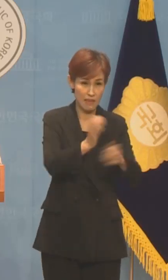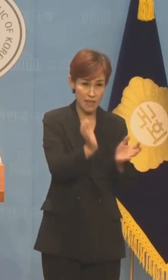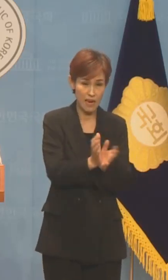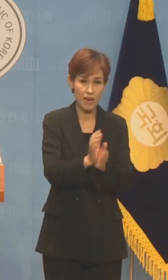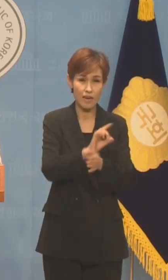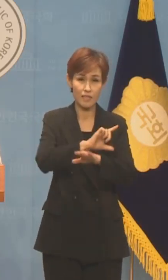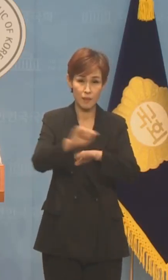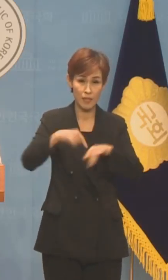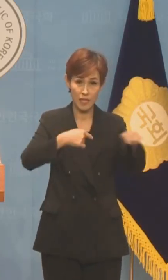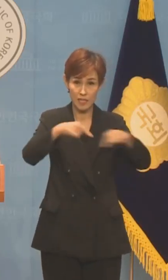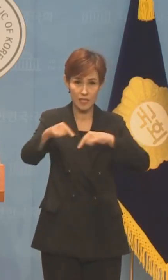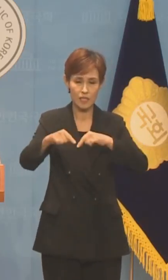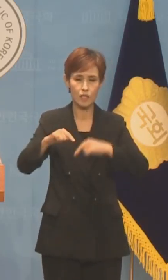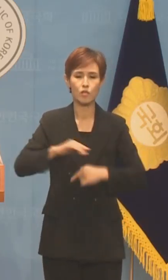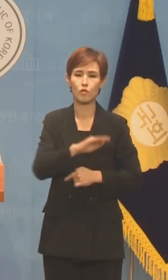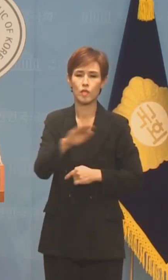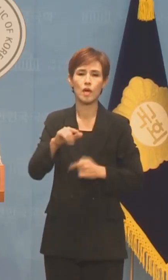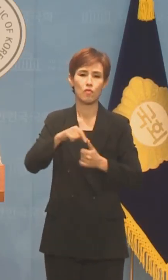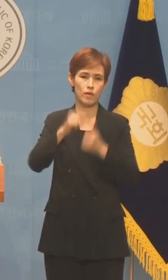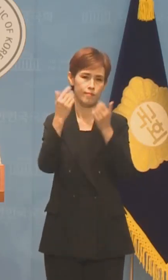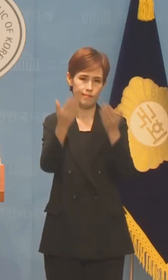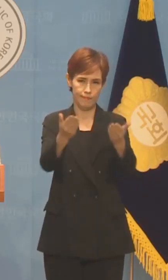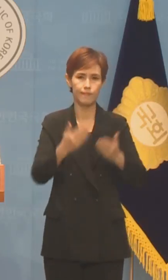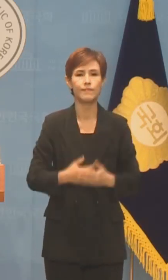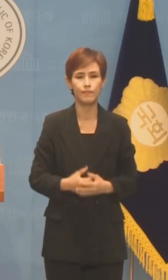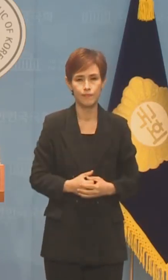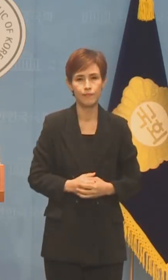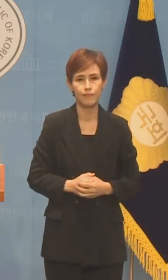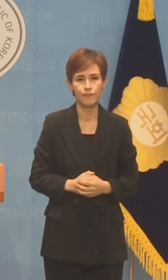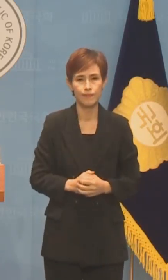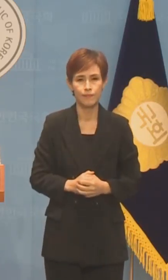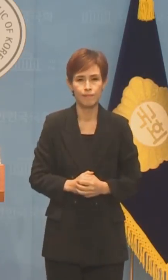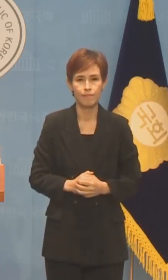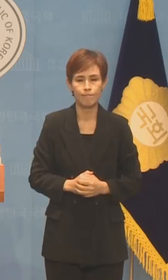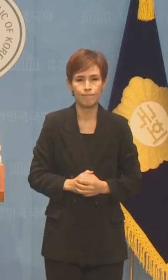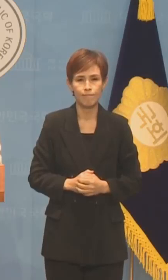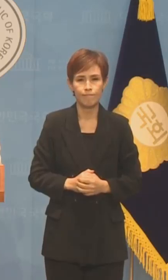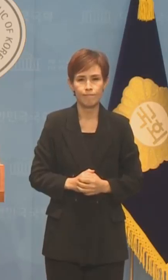개혁신당이 구하겠습니다. 라는 제목의 논평 발표해 올리겠습니다.